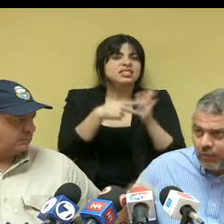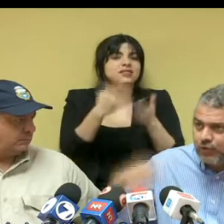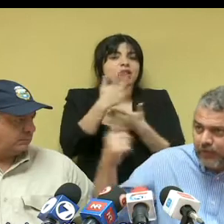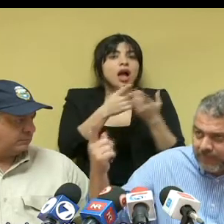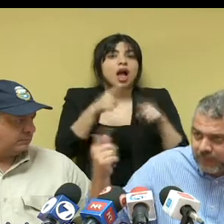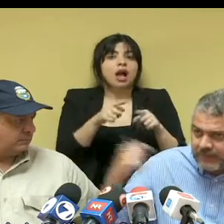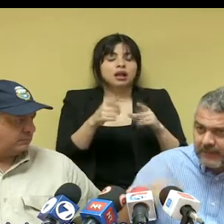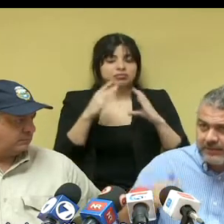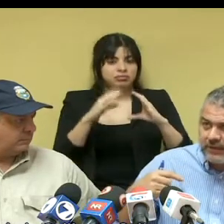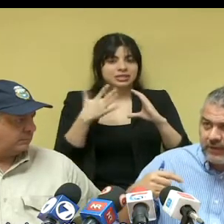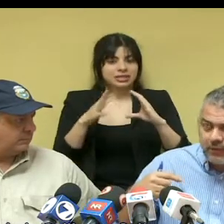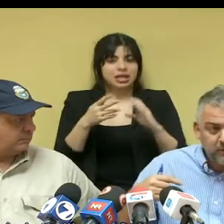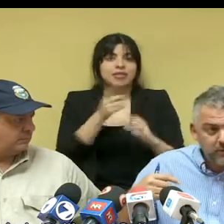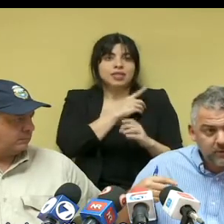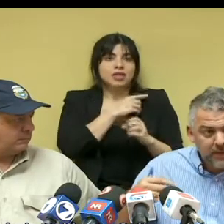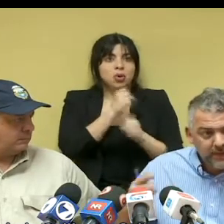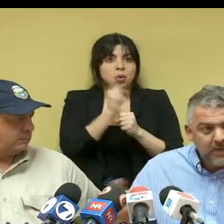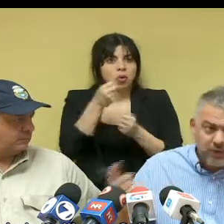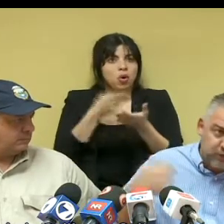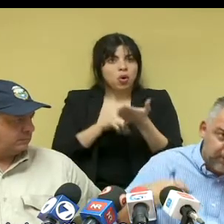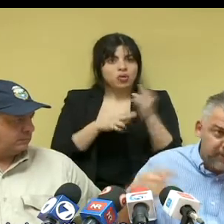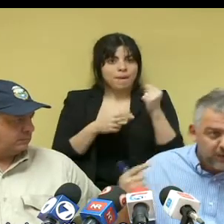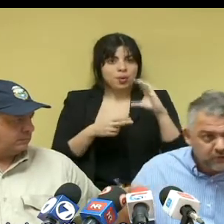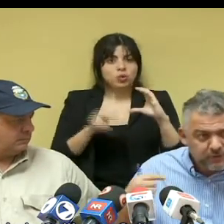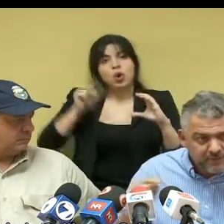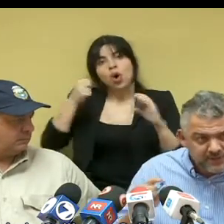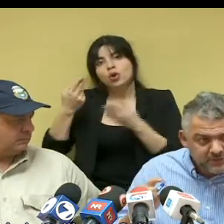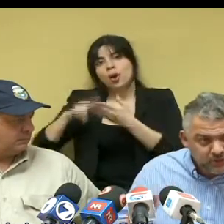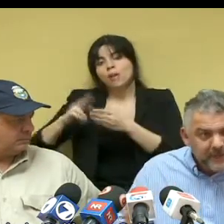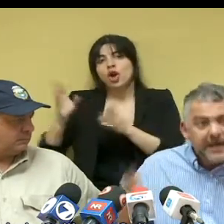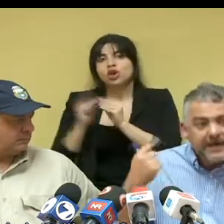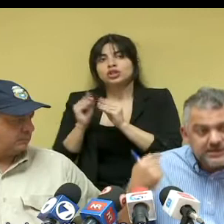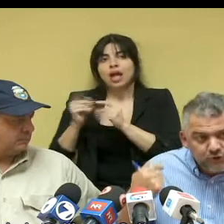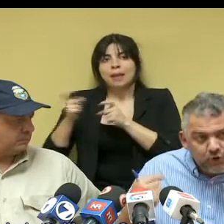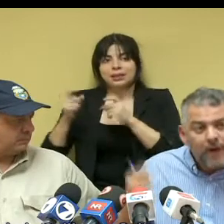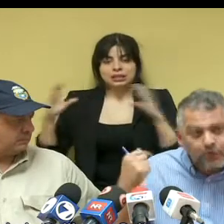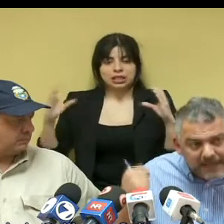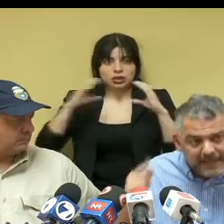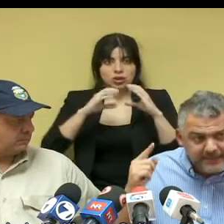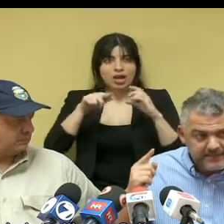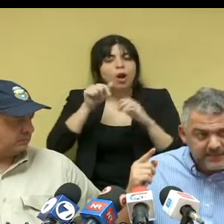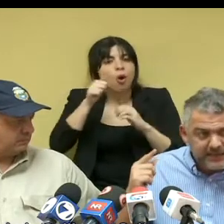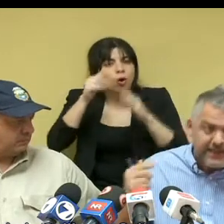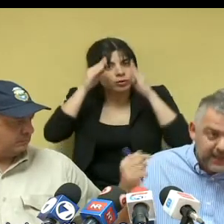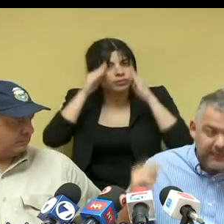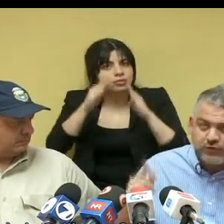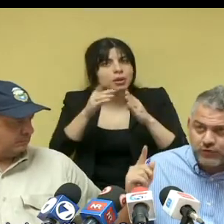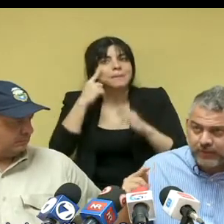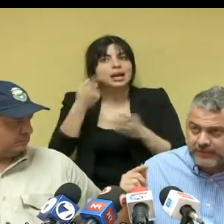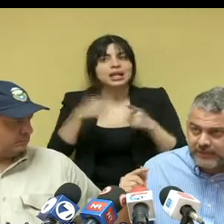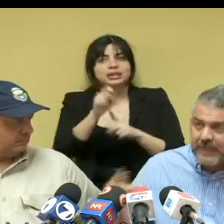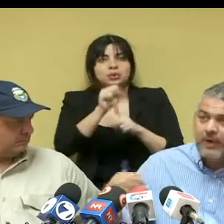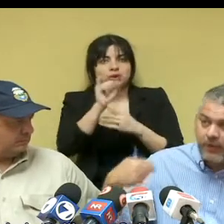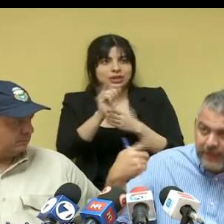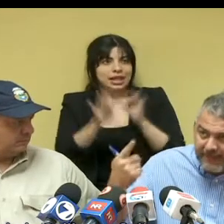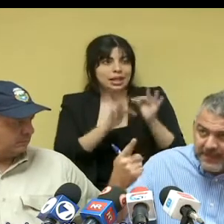hay un monto que puede contratarlo el director ejecutivo de CONAVI y otro lo aprueba el Consejo de Administración. Ese es otro abordaje que se le da en eventos como